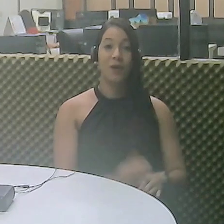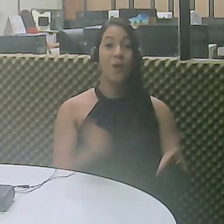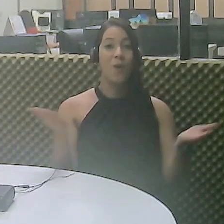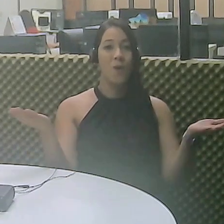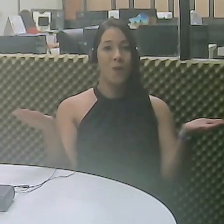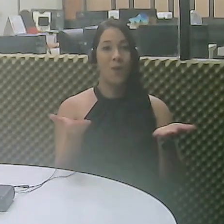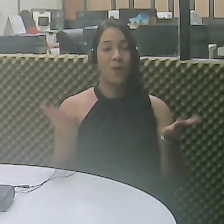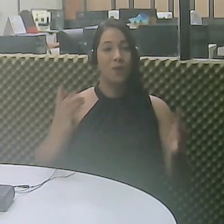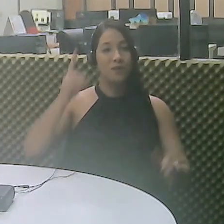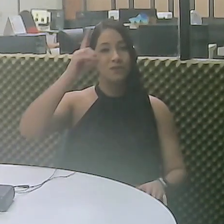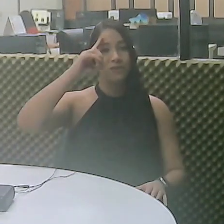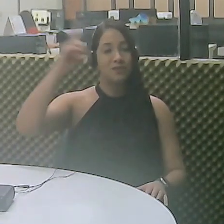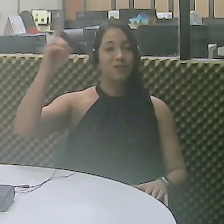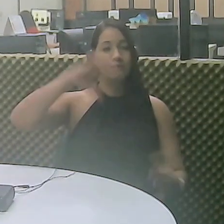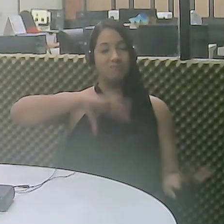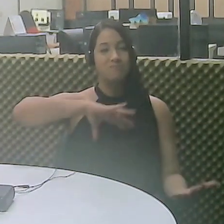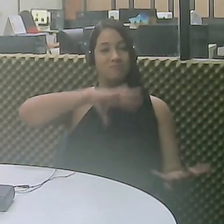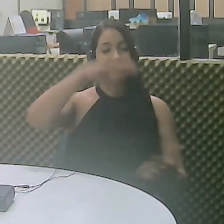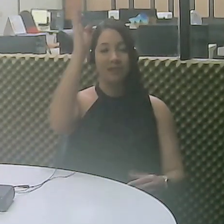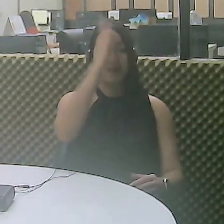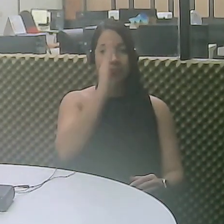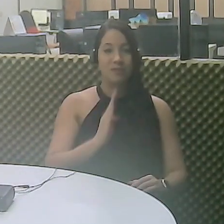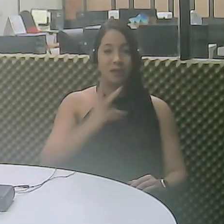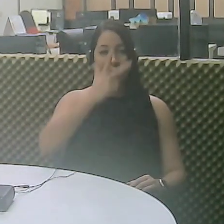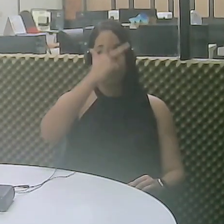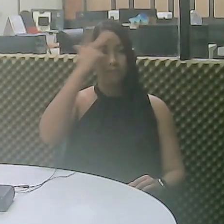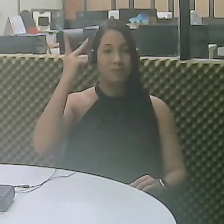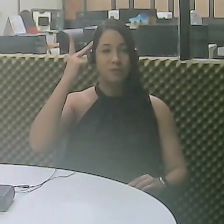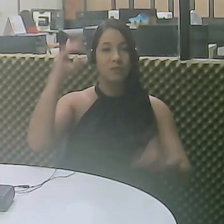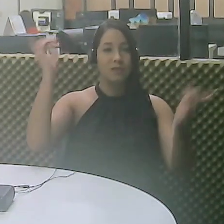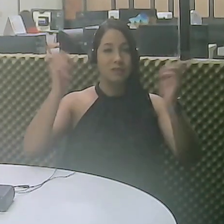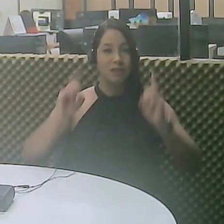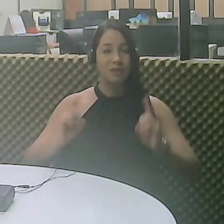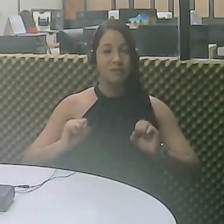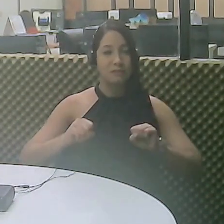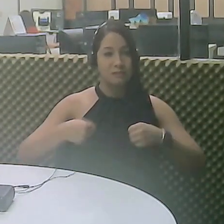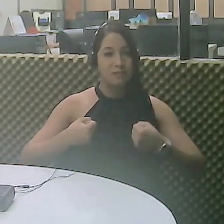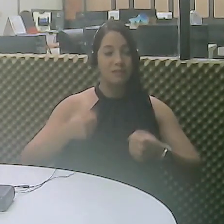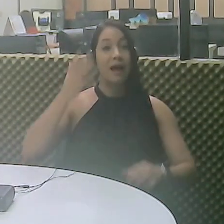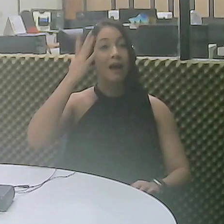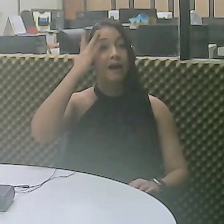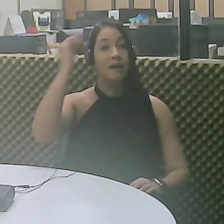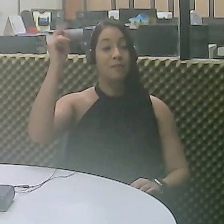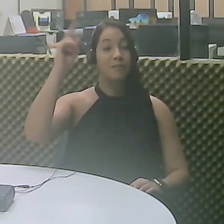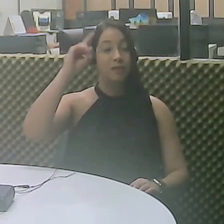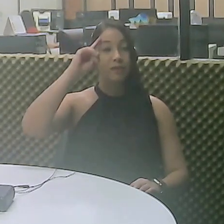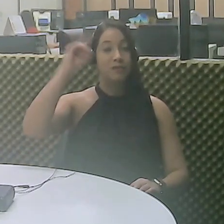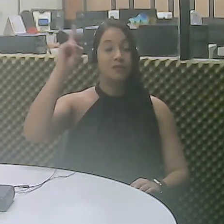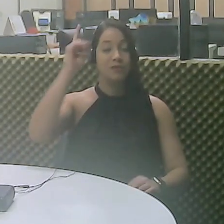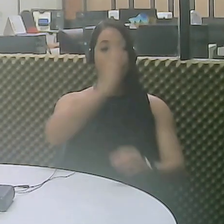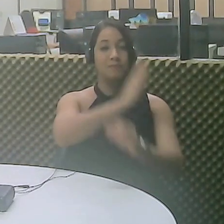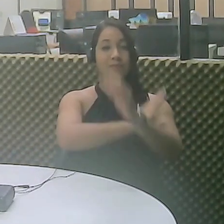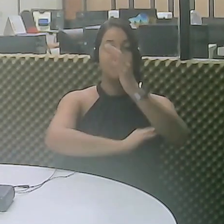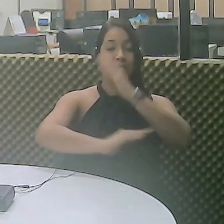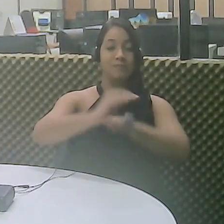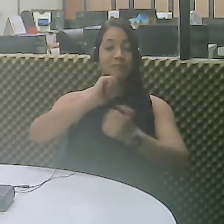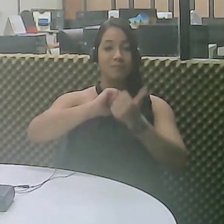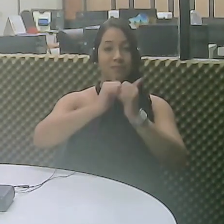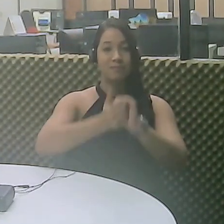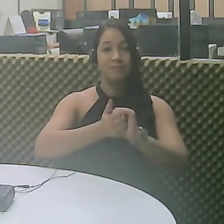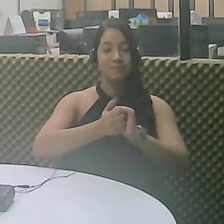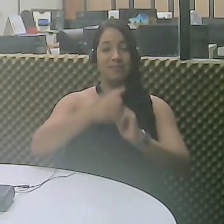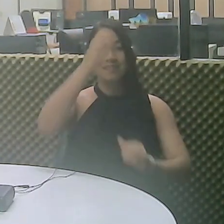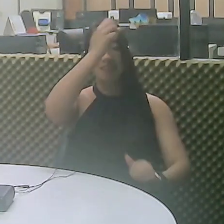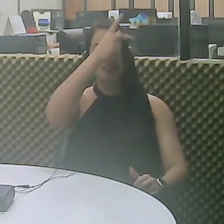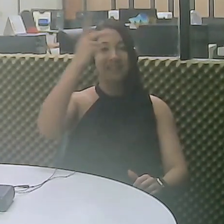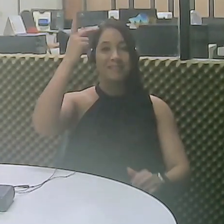Hoje é o Dia Nacional de Luta da Pessoa com Deficiência e amanhã é comemorado o Dia Nacional do Atleta Paralímpico. A